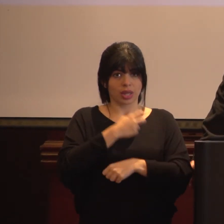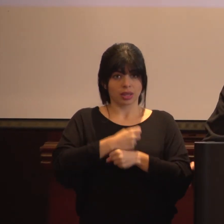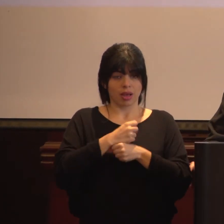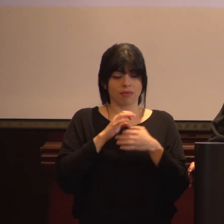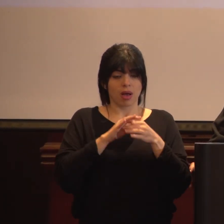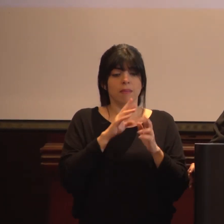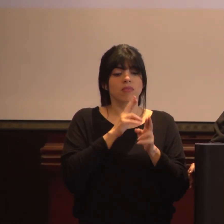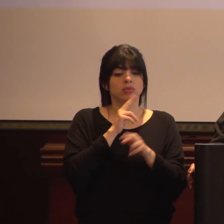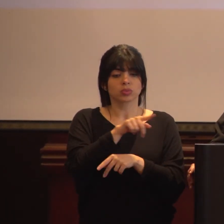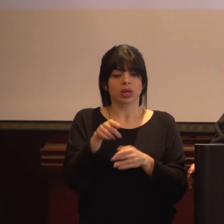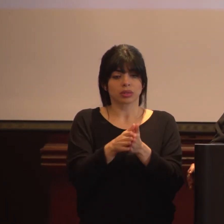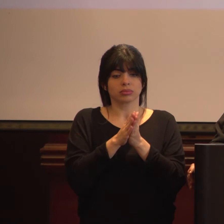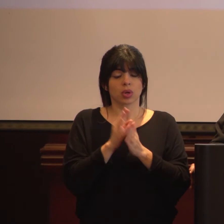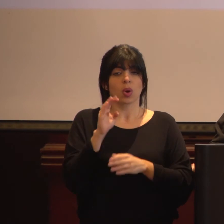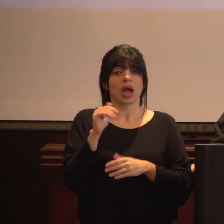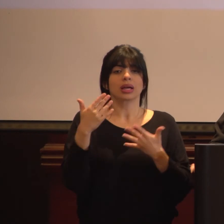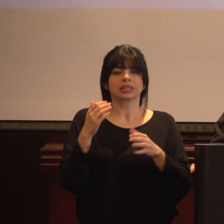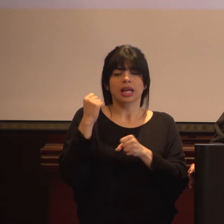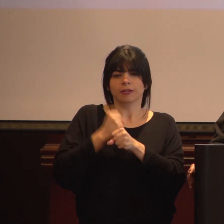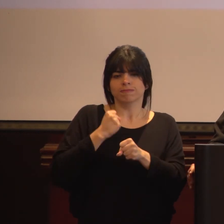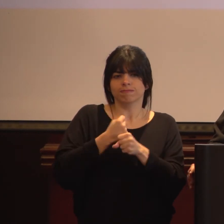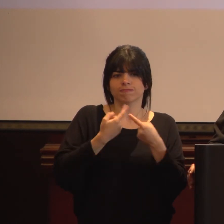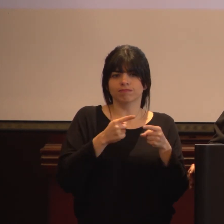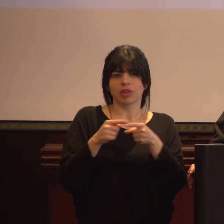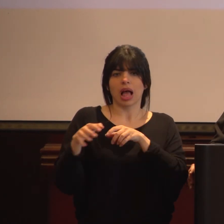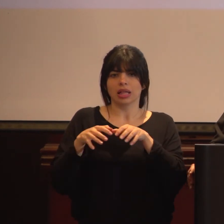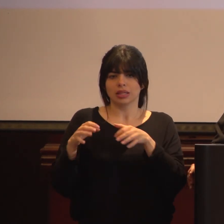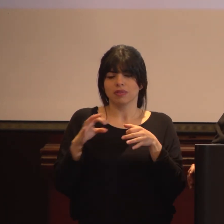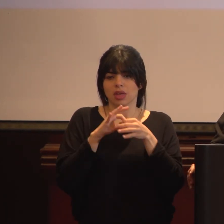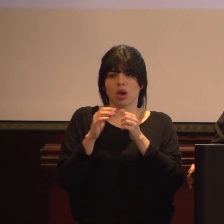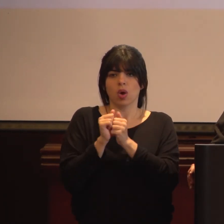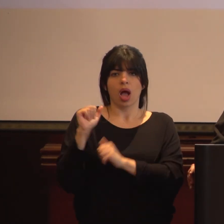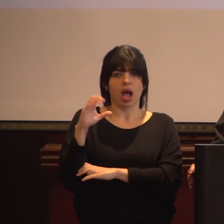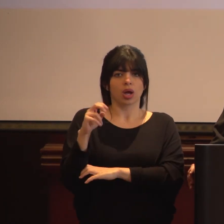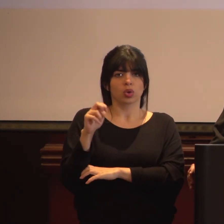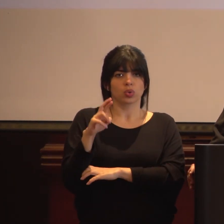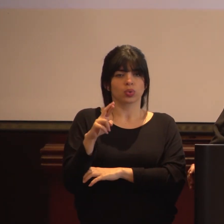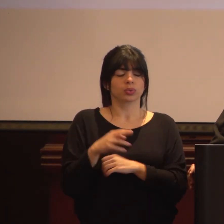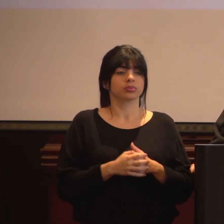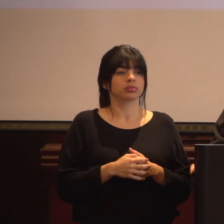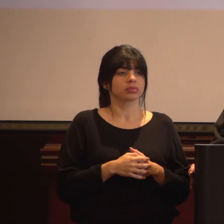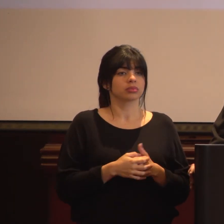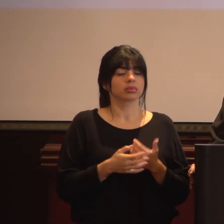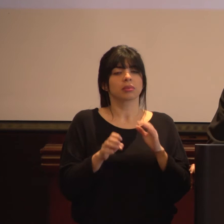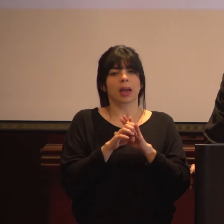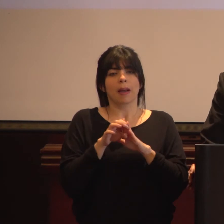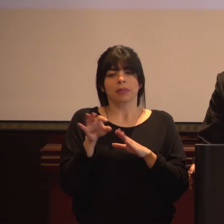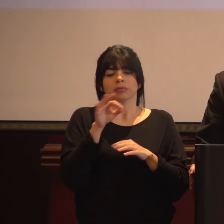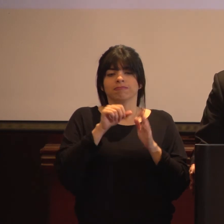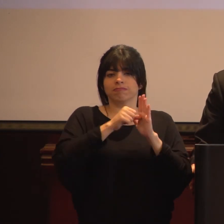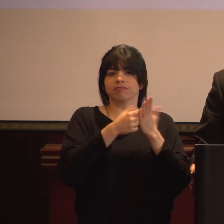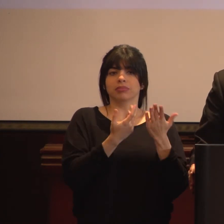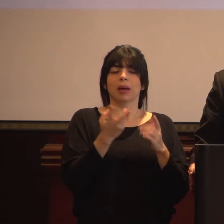respuesta a estas resoluciones la oa lleva a cabo diversas actividades conjuntamente con la annur entre ellas se destaca la